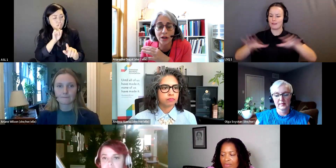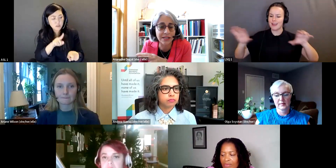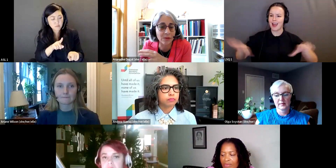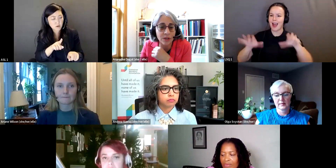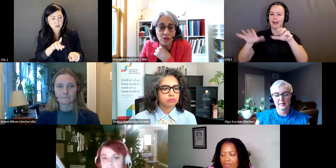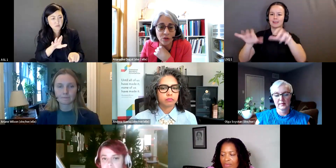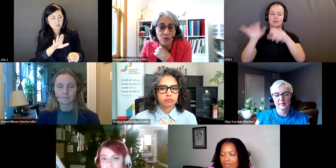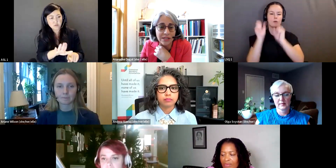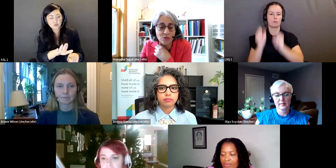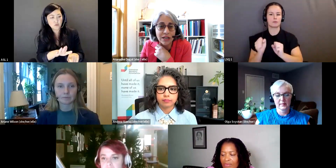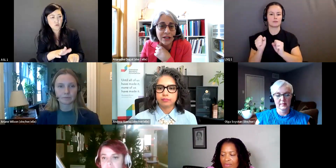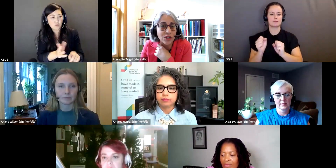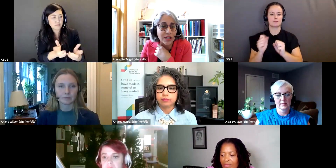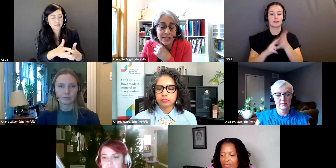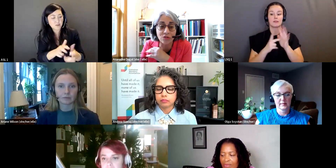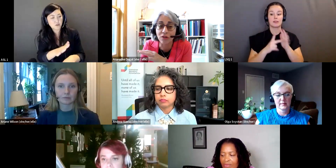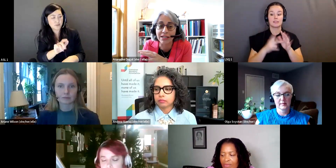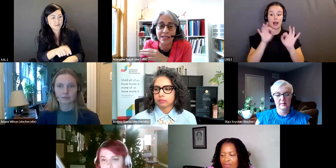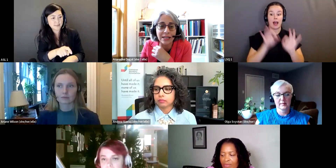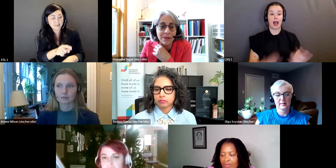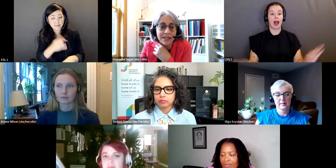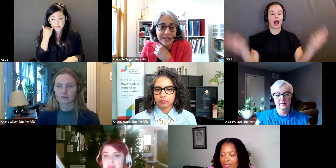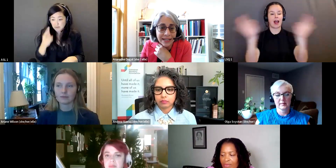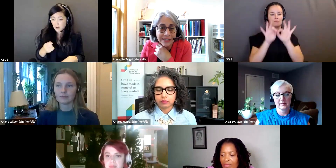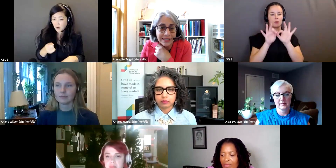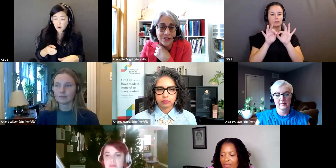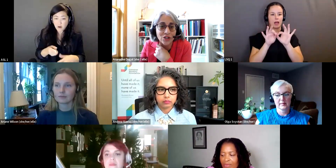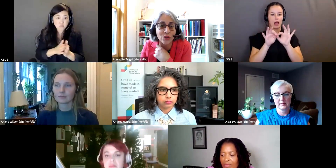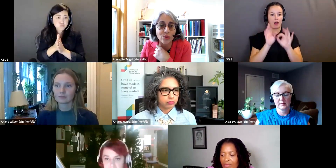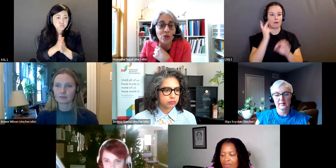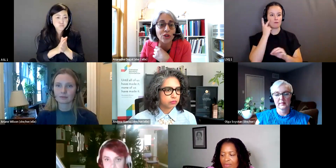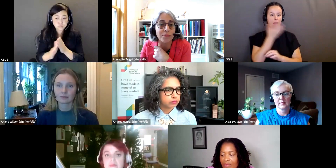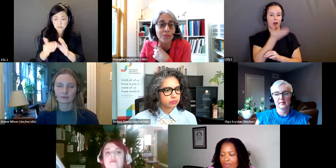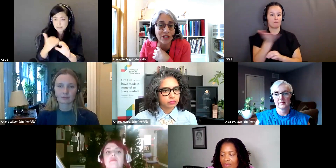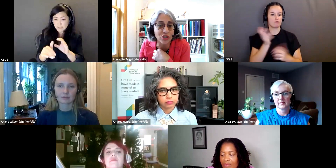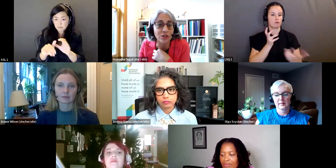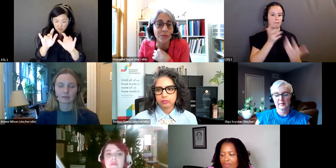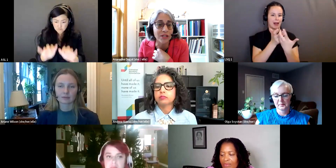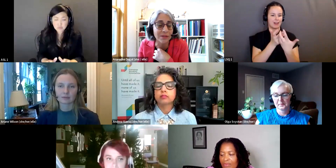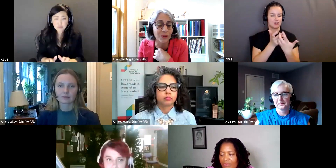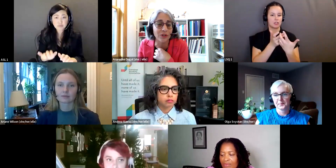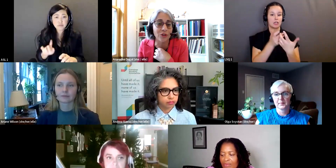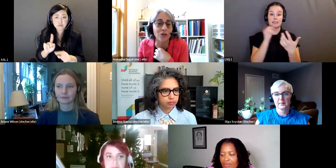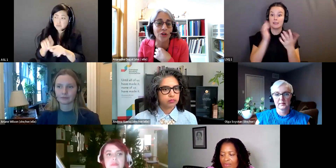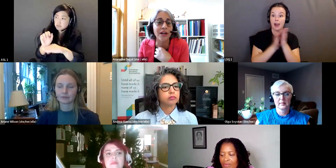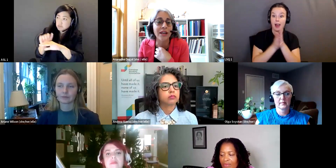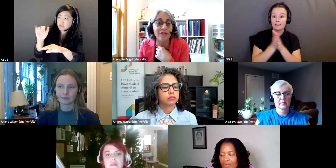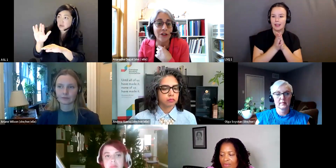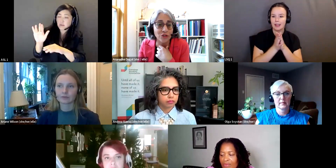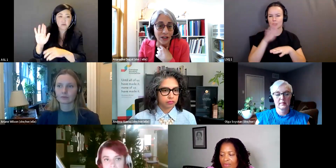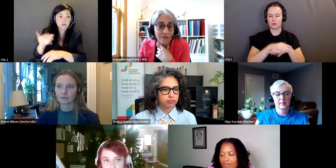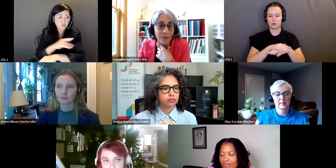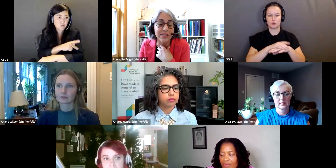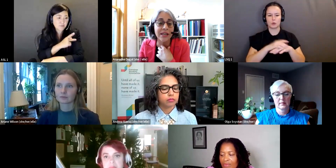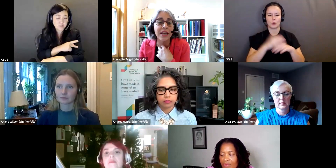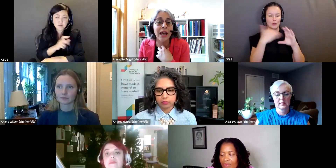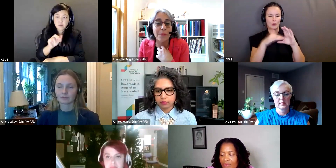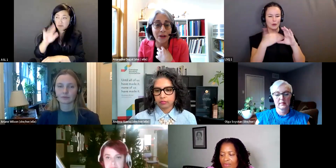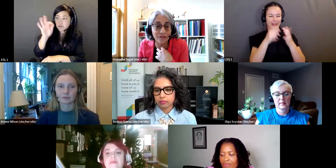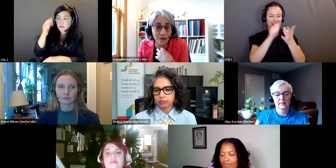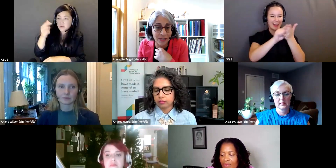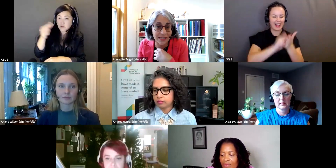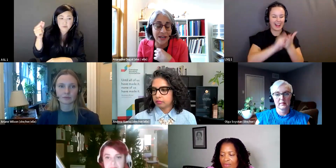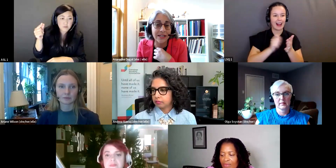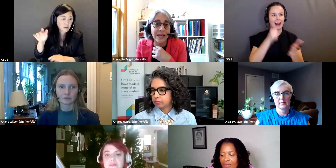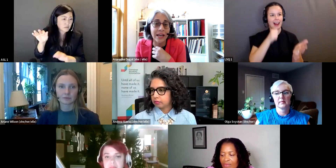Donc, je pense que c'est important pour les gens de trouver une façon qui fonctionne pour eux. Si vous êtes intéressé par l'écriture de courriels, de lettres